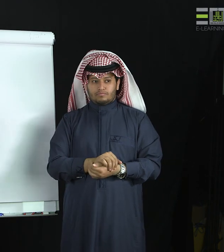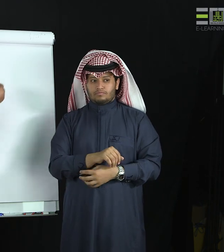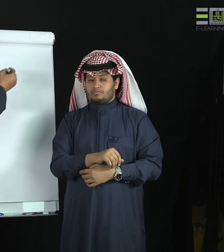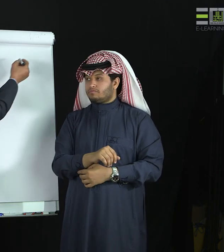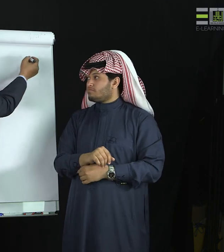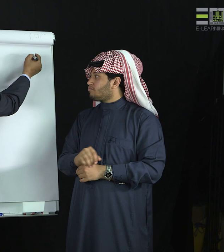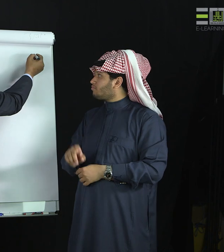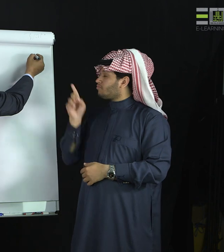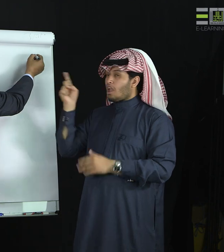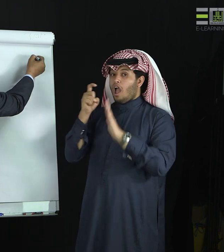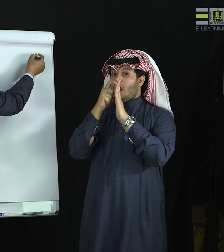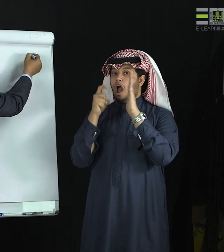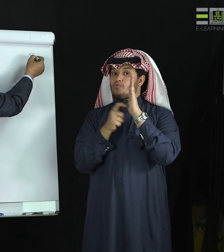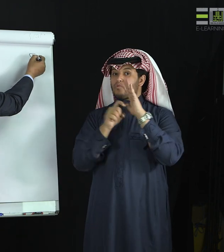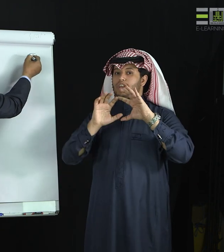طريقة القانون العام،